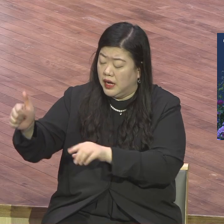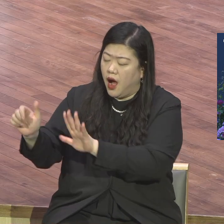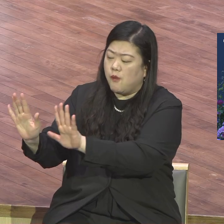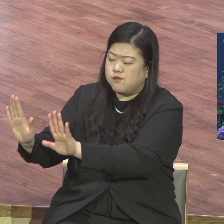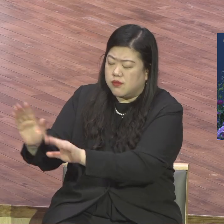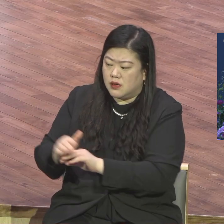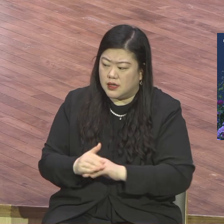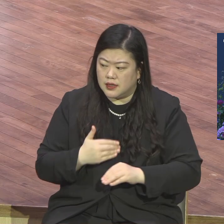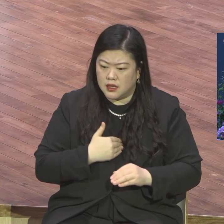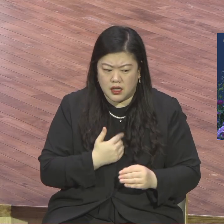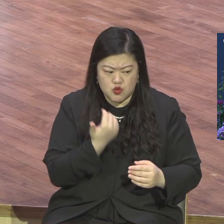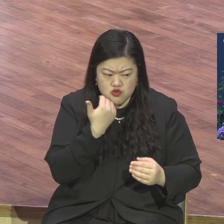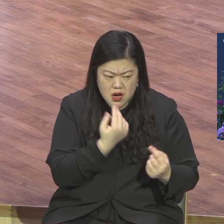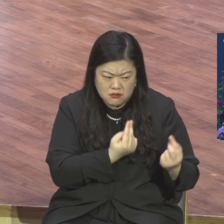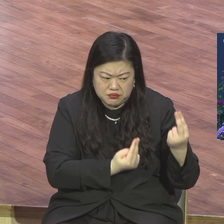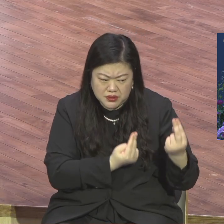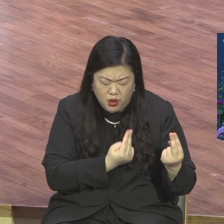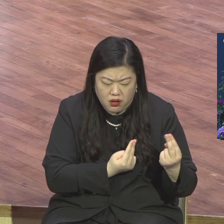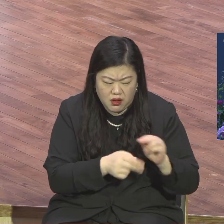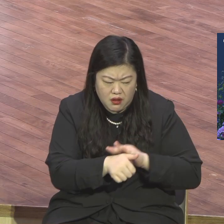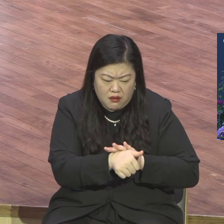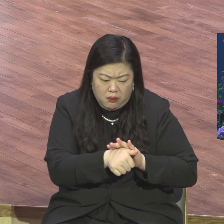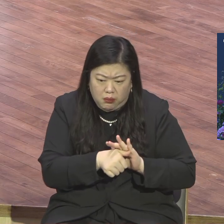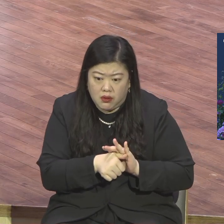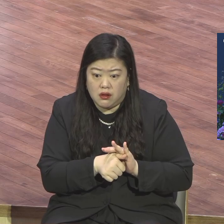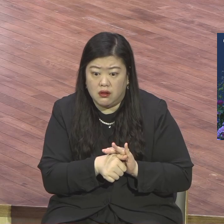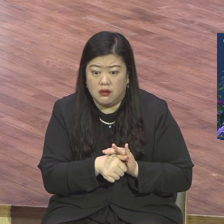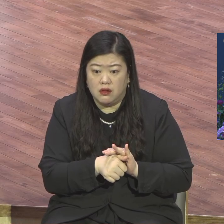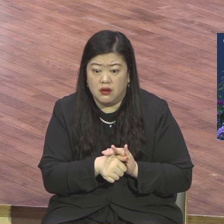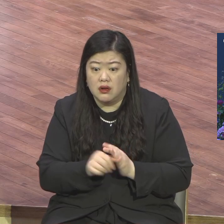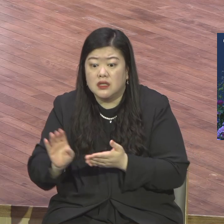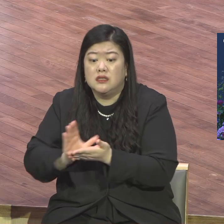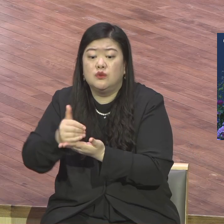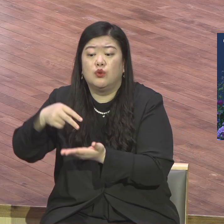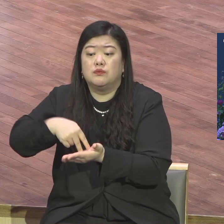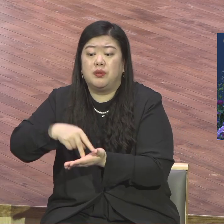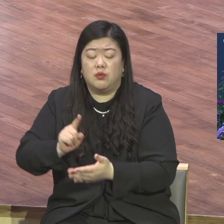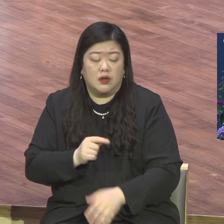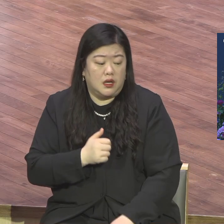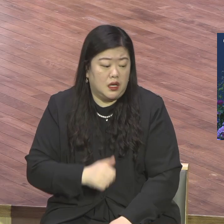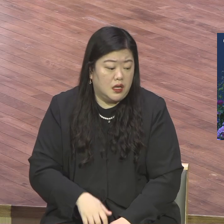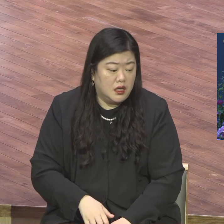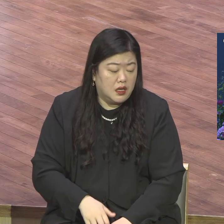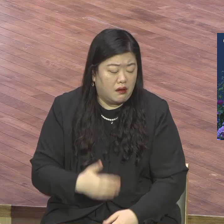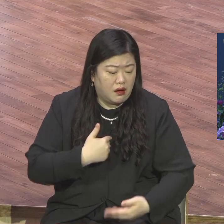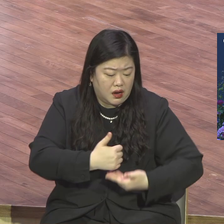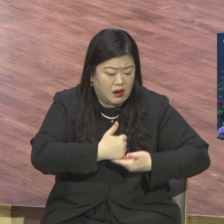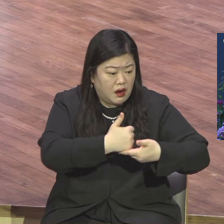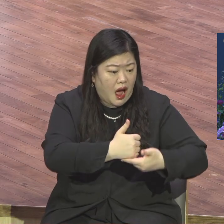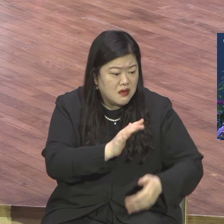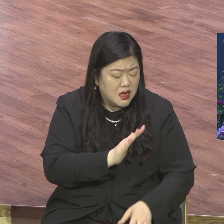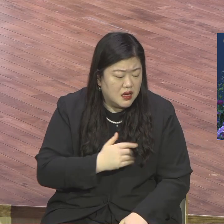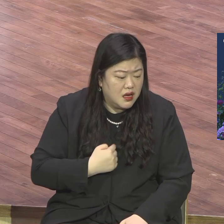그러니 한국이 이렇게 잘 사는 GDP 현장 속에서 꼴도 꼴찌